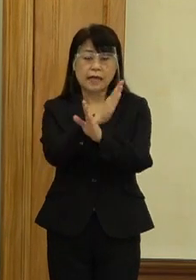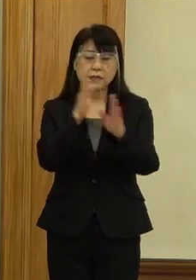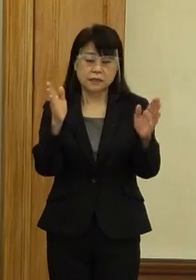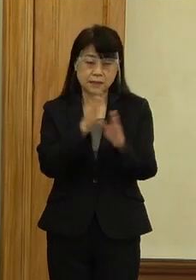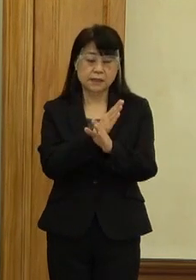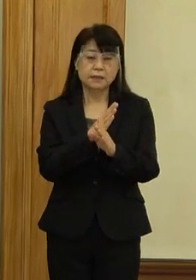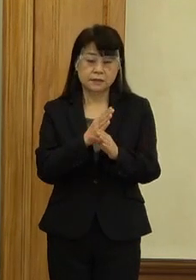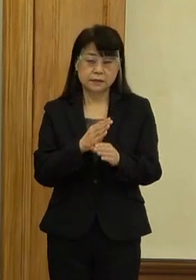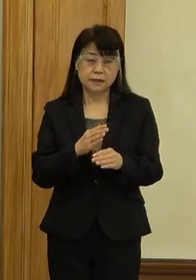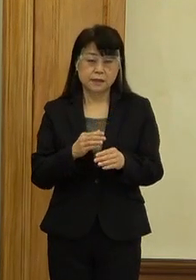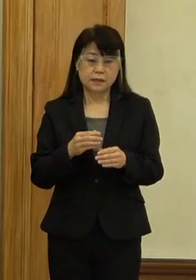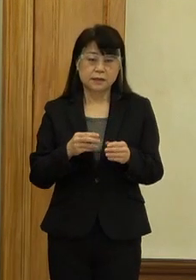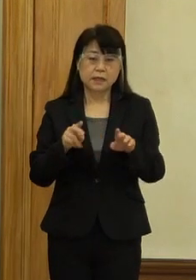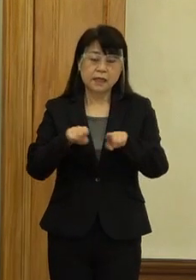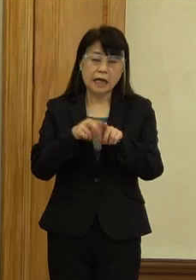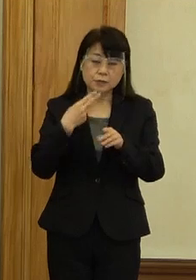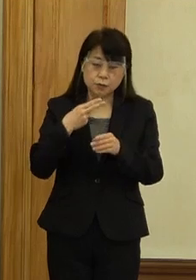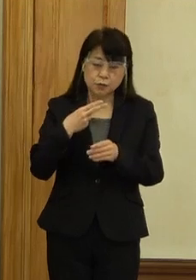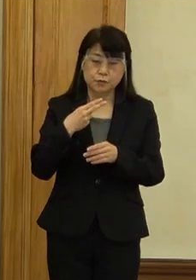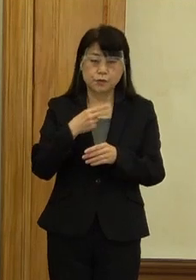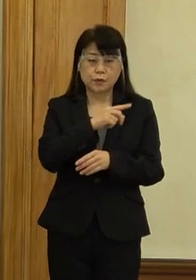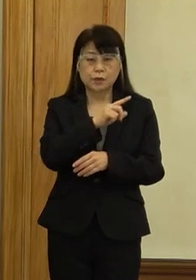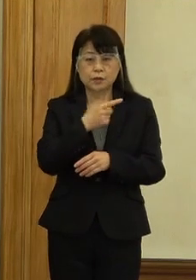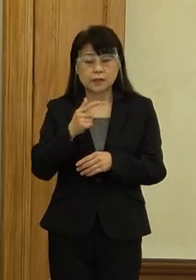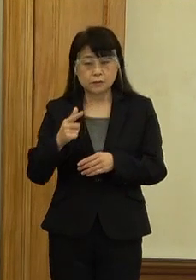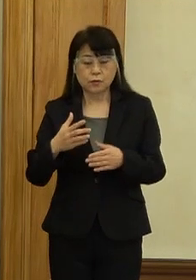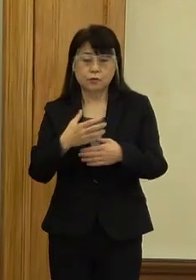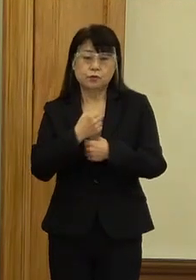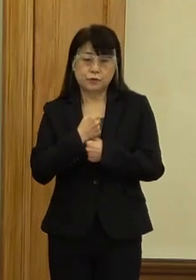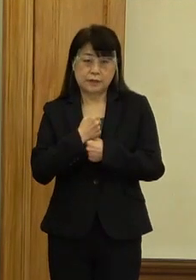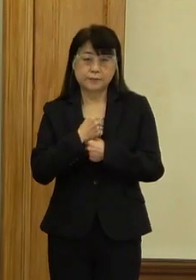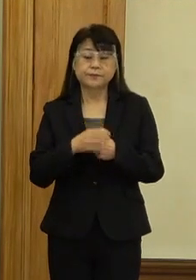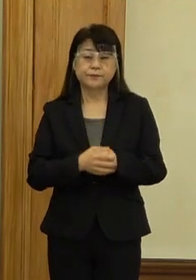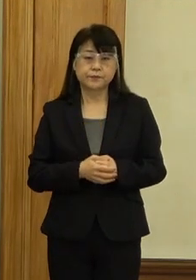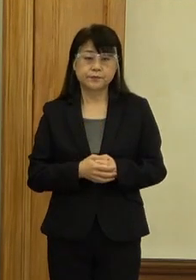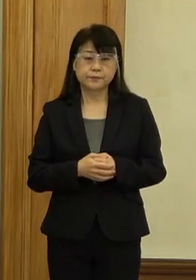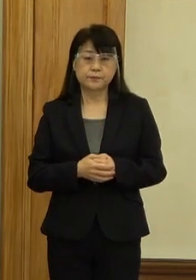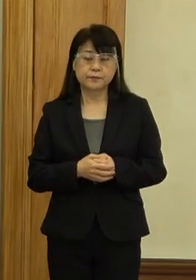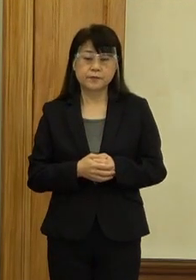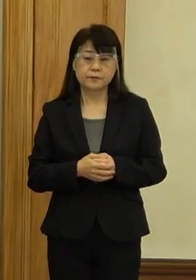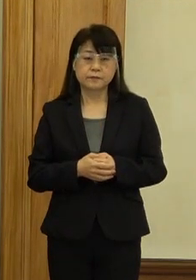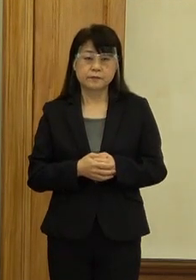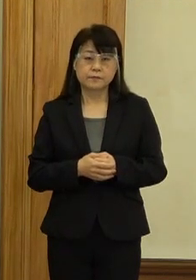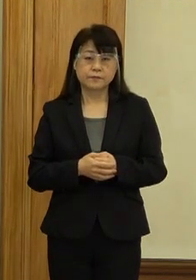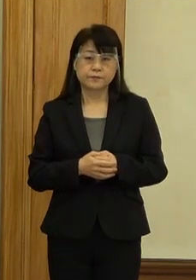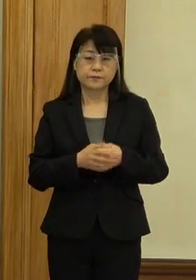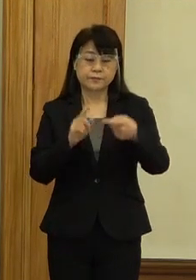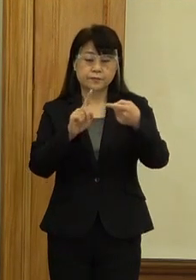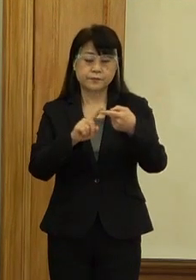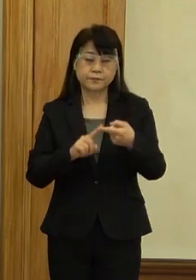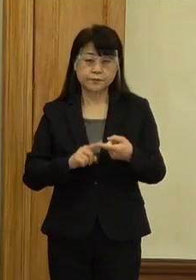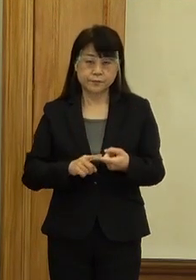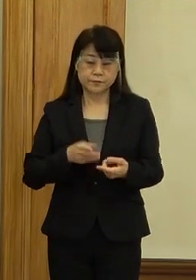帰省の際の注意、この5つの点についてお願いをします。以下それぞれについて申し上げます。